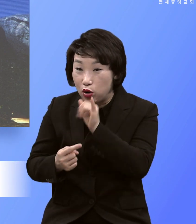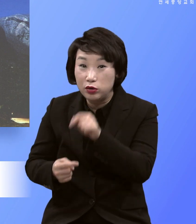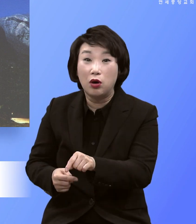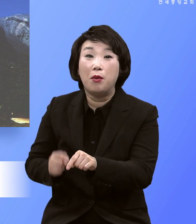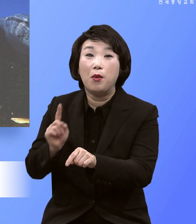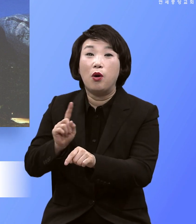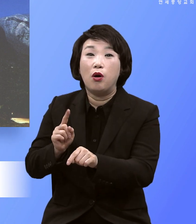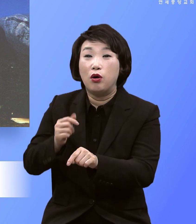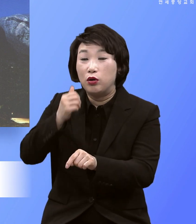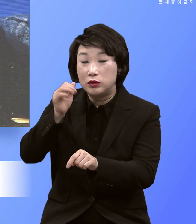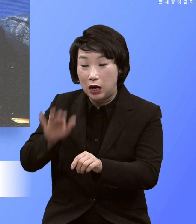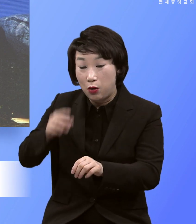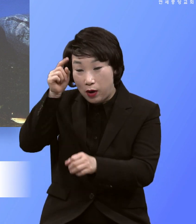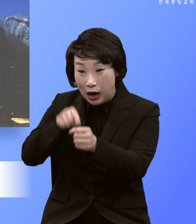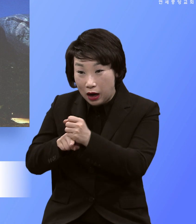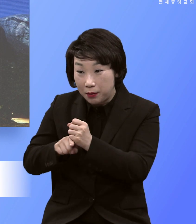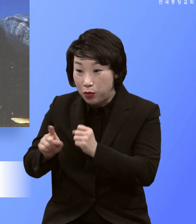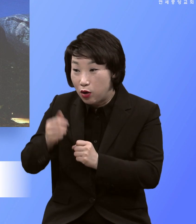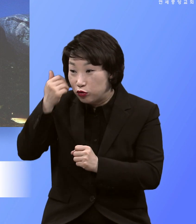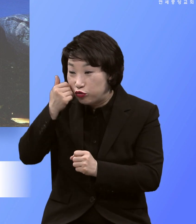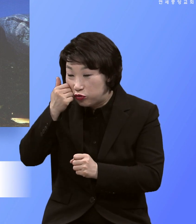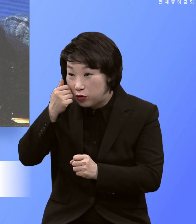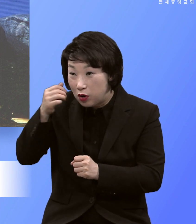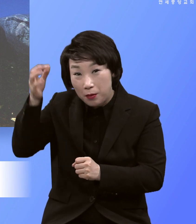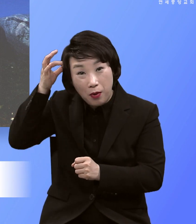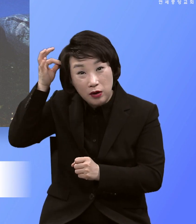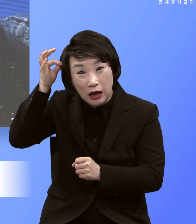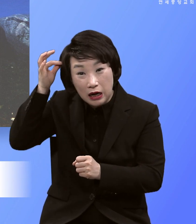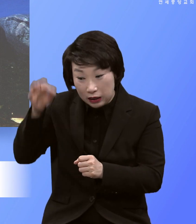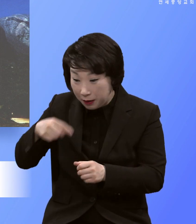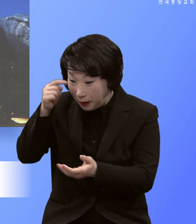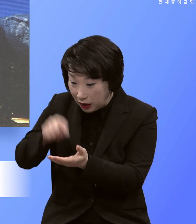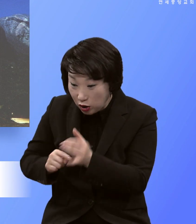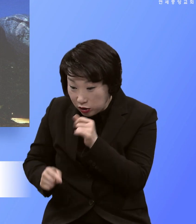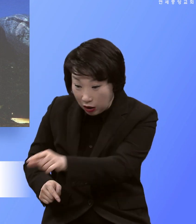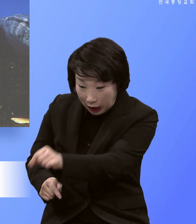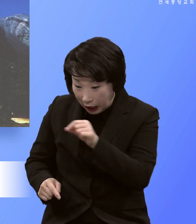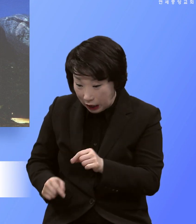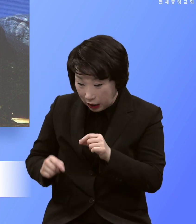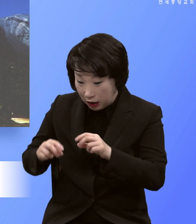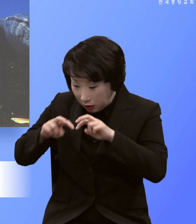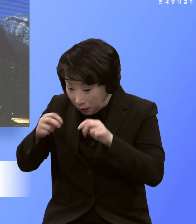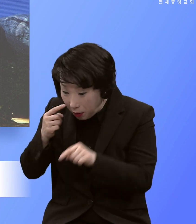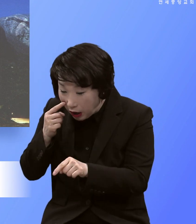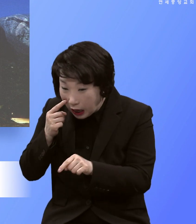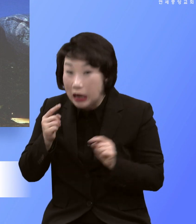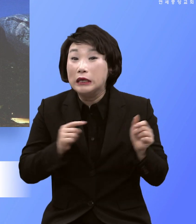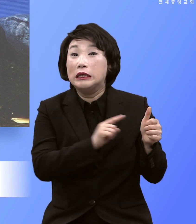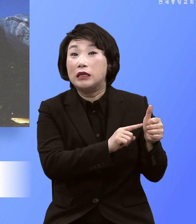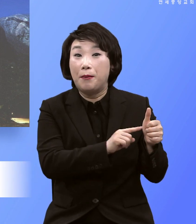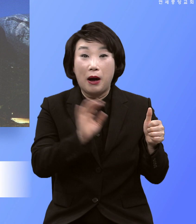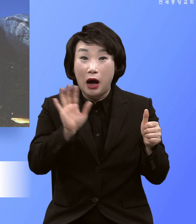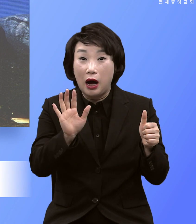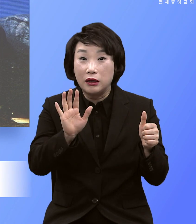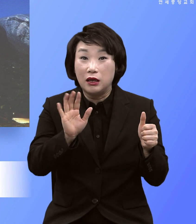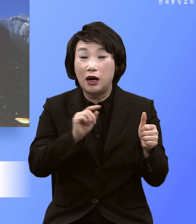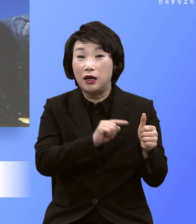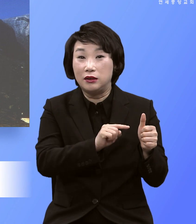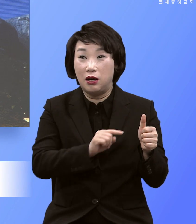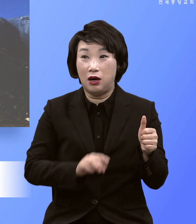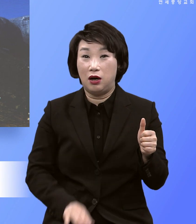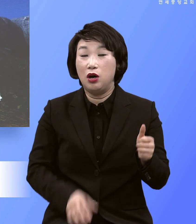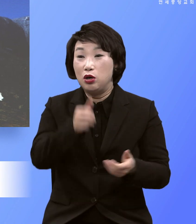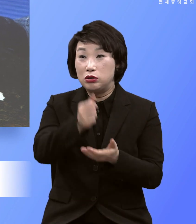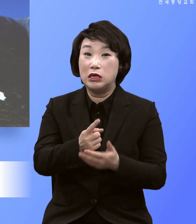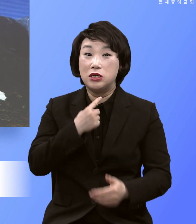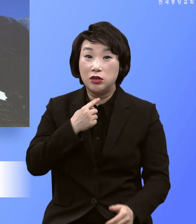드러났는데 과학적으로 머리카락이 드러났는데 보니까 그 사람이 아니다. 그래서 드디어 예,